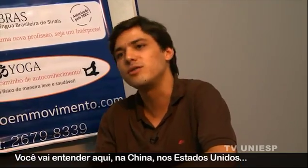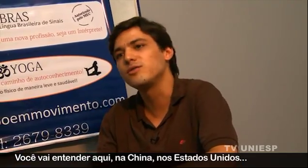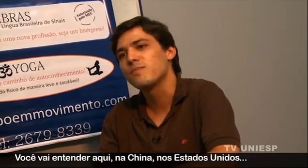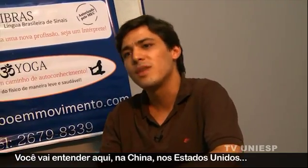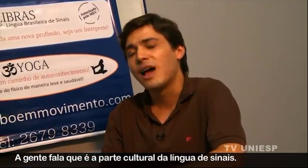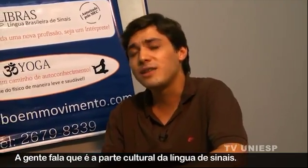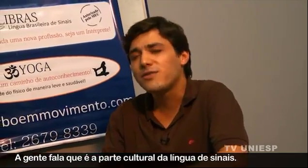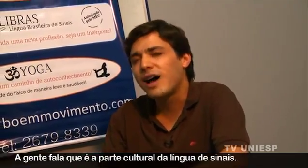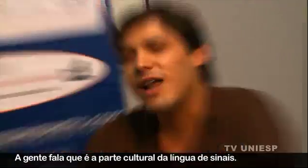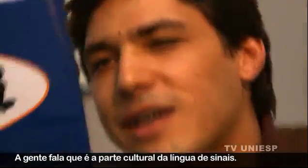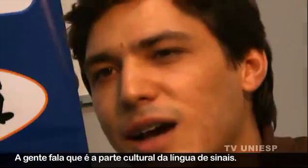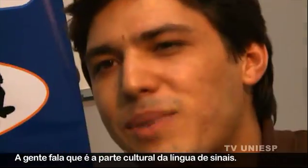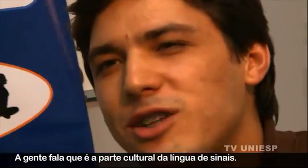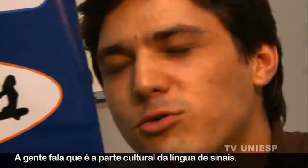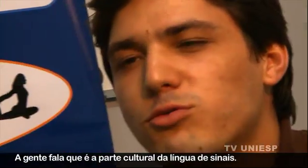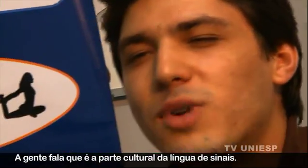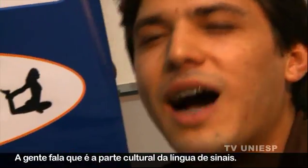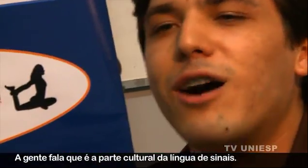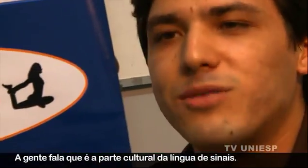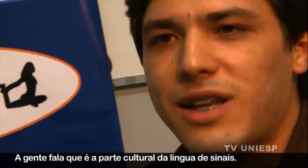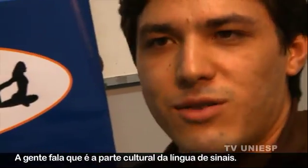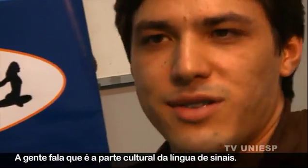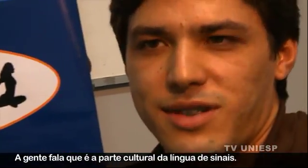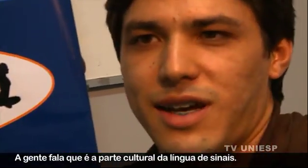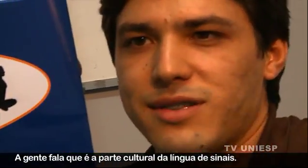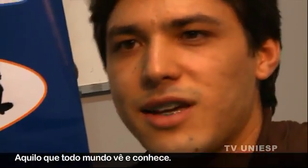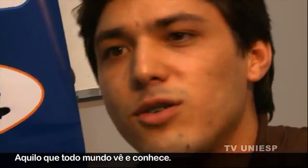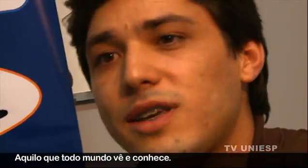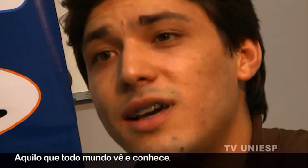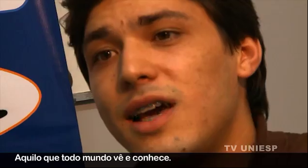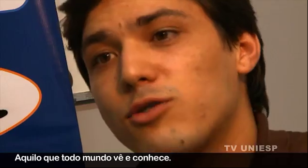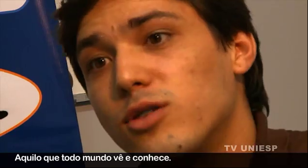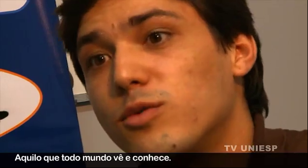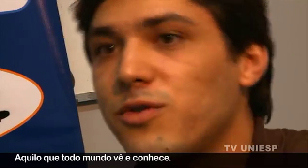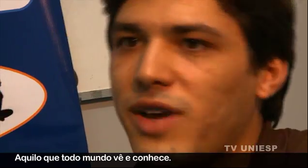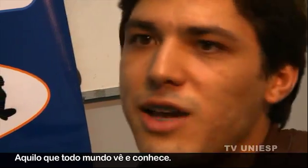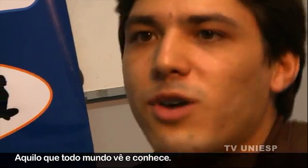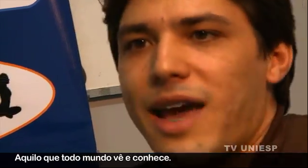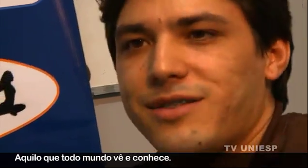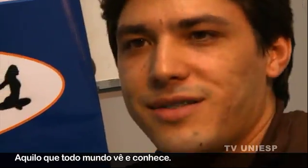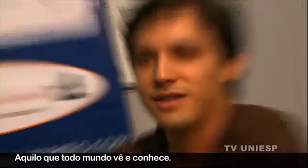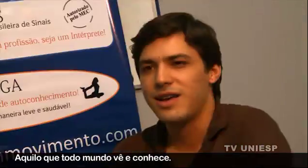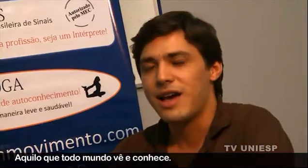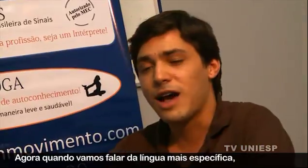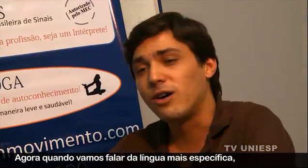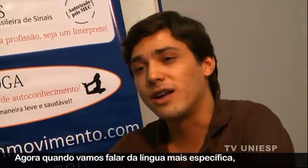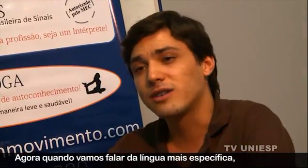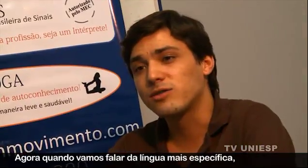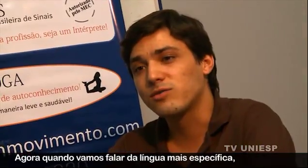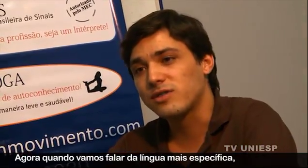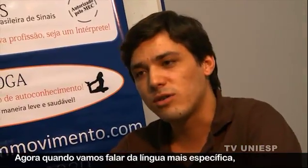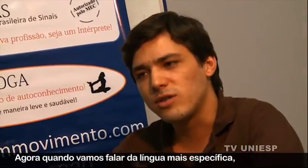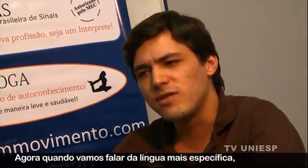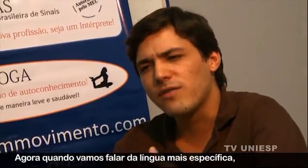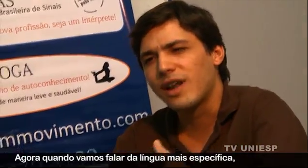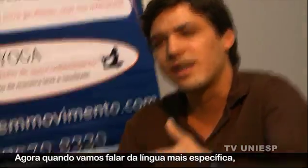Unidos, a gente fala que é a parte cultural da língua de sinais, que é aquilo que todo mundo vê e conhece. Agora, quando a gente vai falar da língua